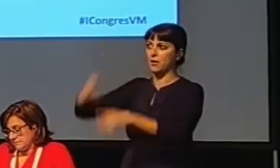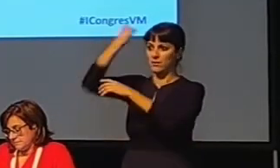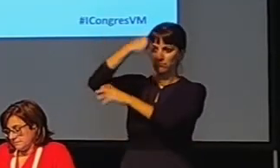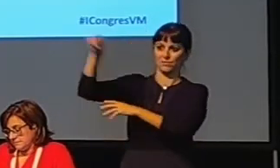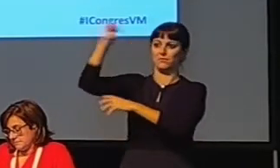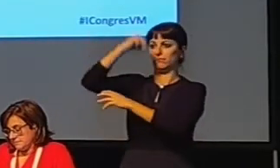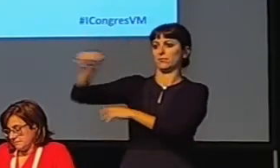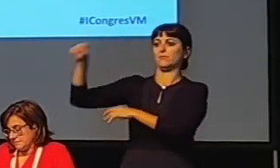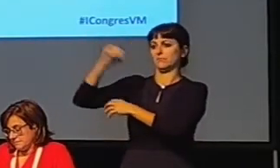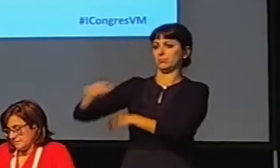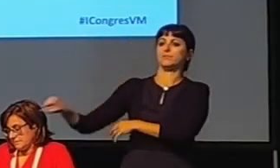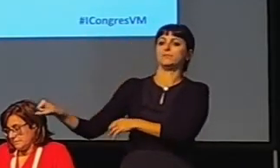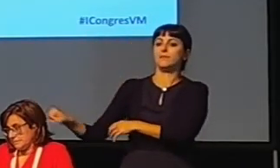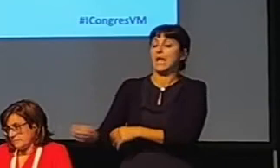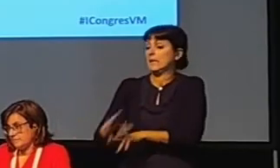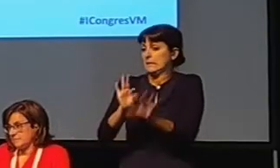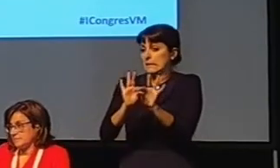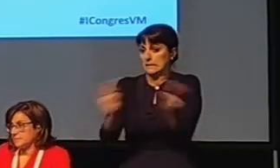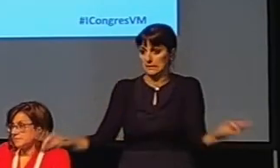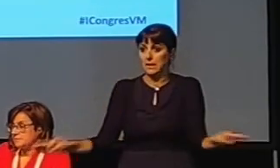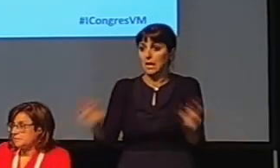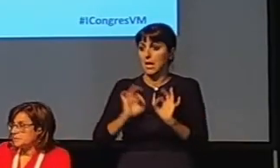qüestions. És molt senzill.